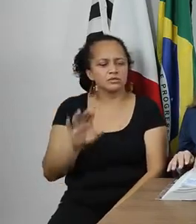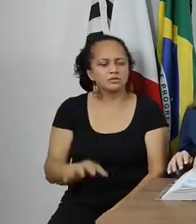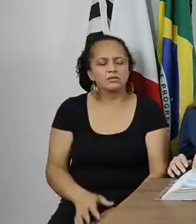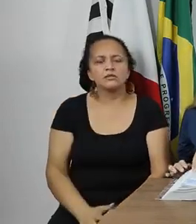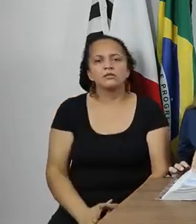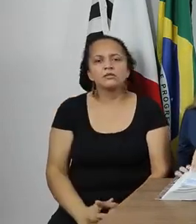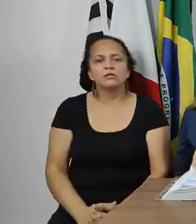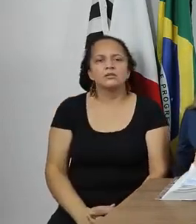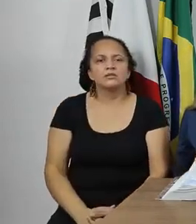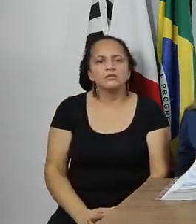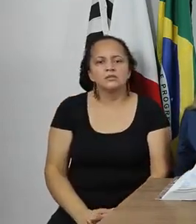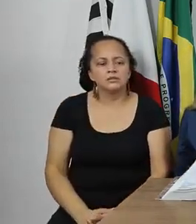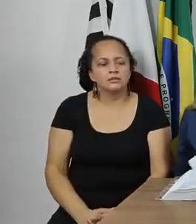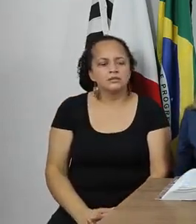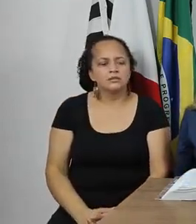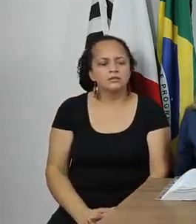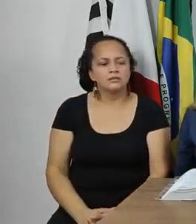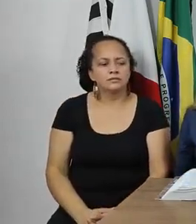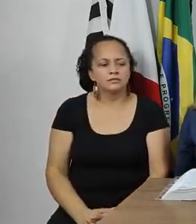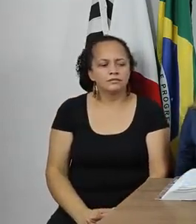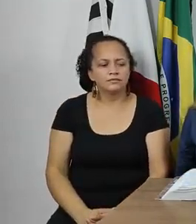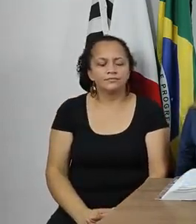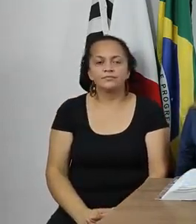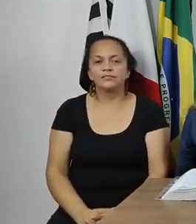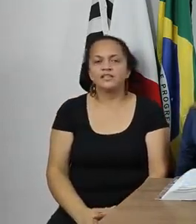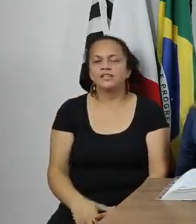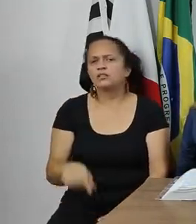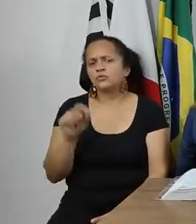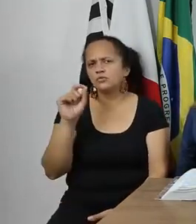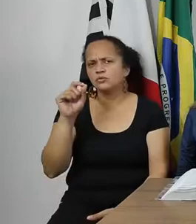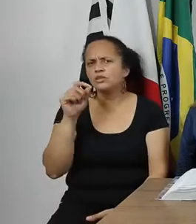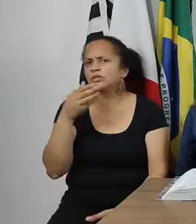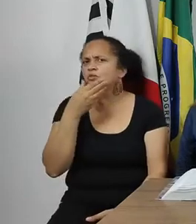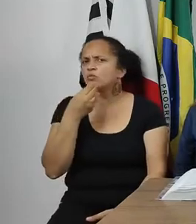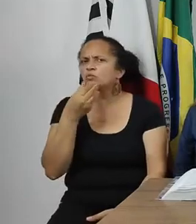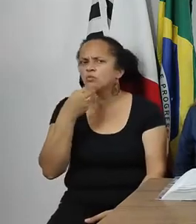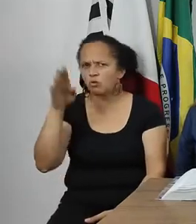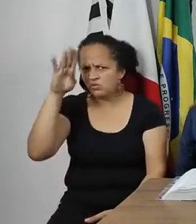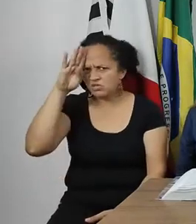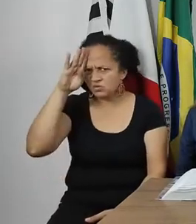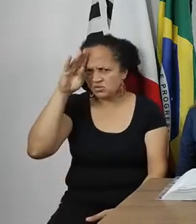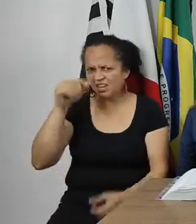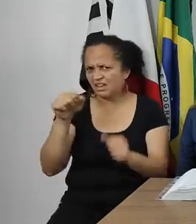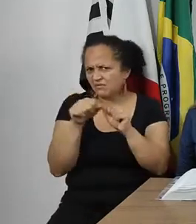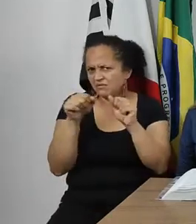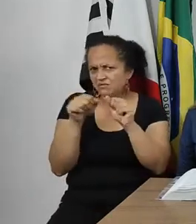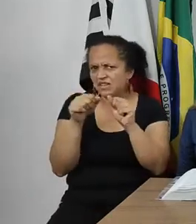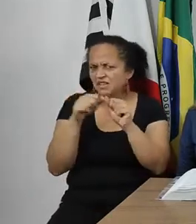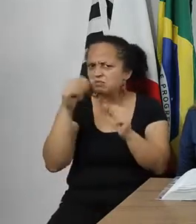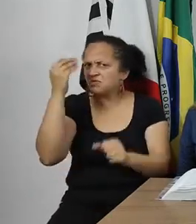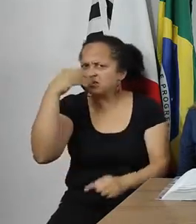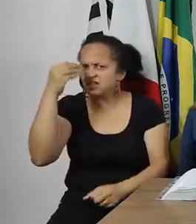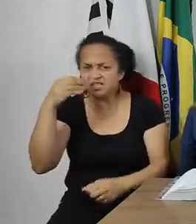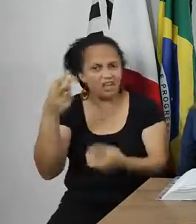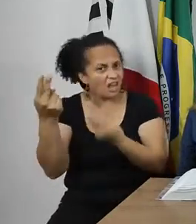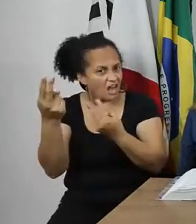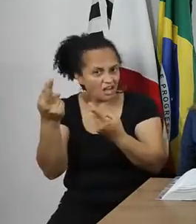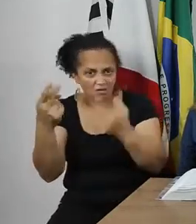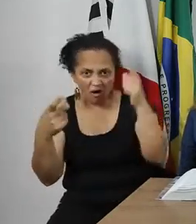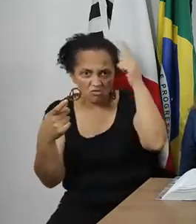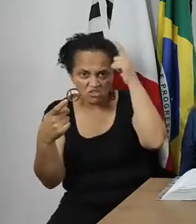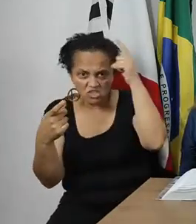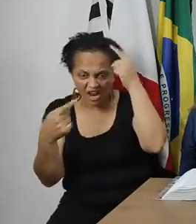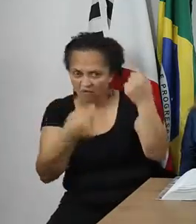E assim, né, esse modo que ele utilizou para tentar enfraquecer é a mesma coisa que o diabo faz com a